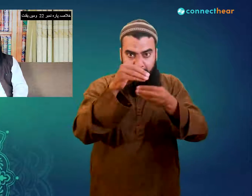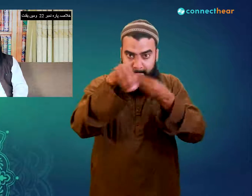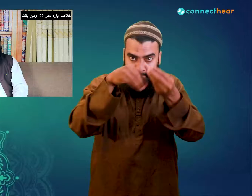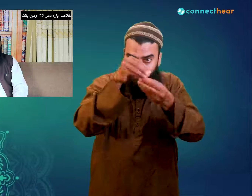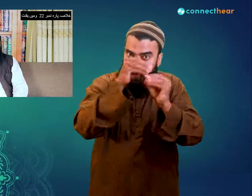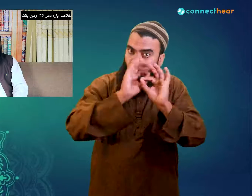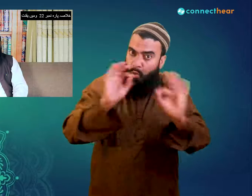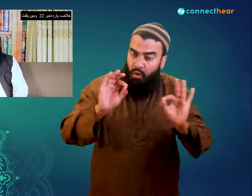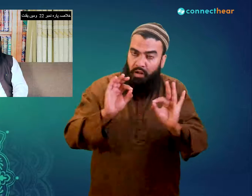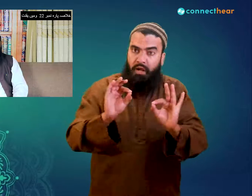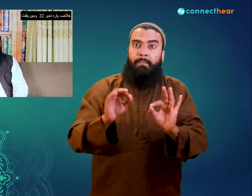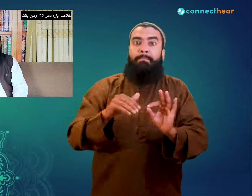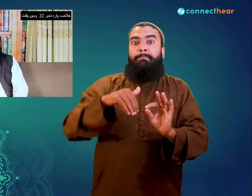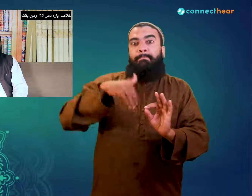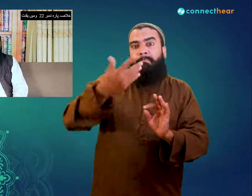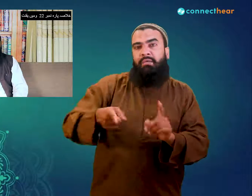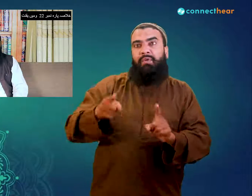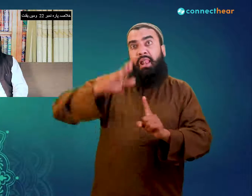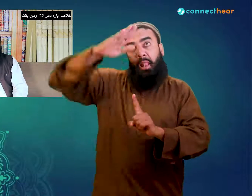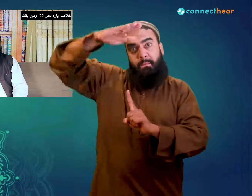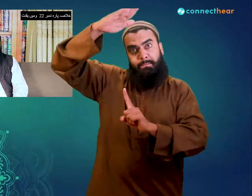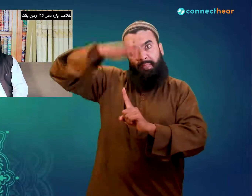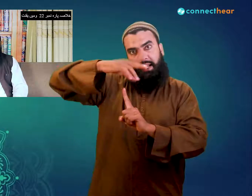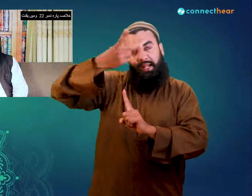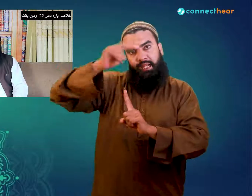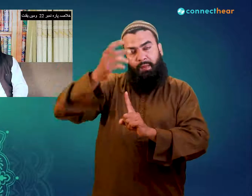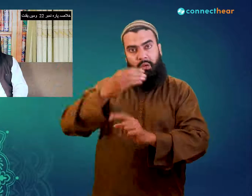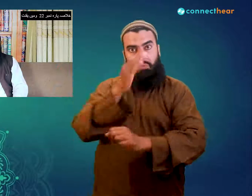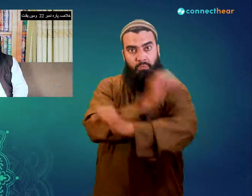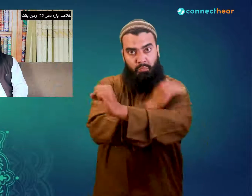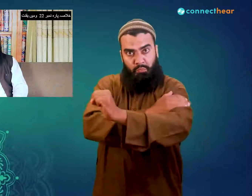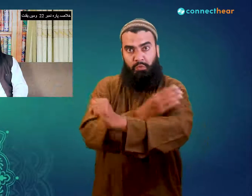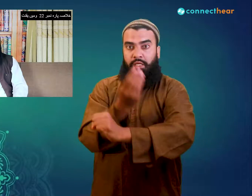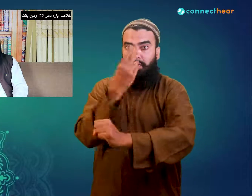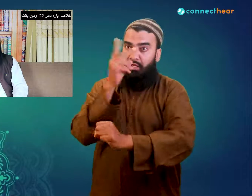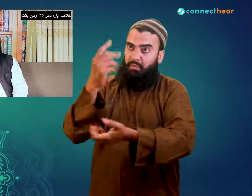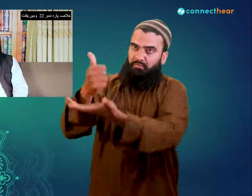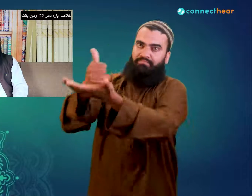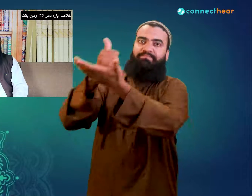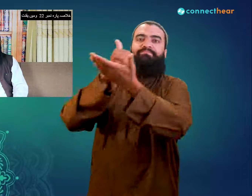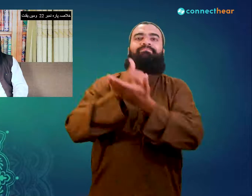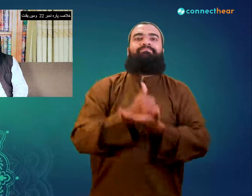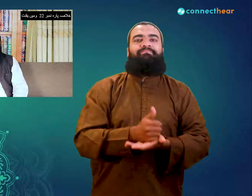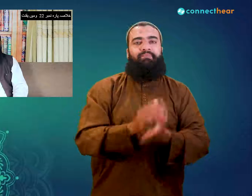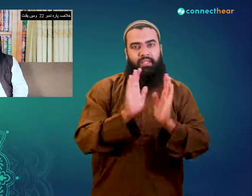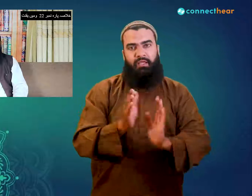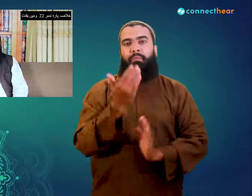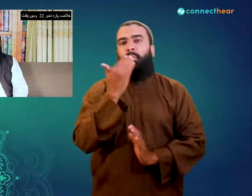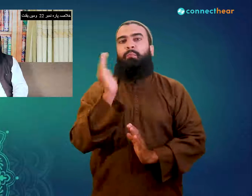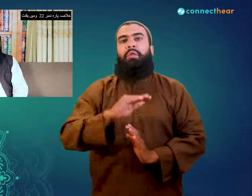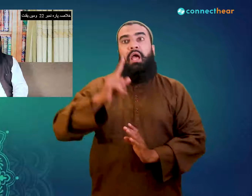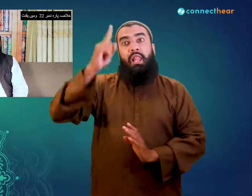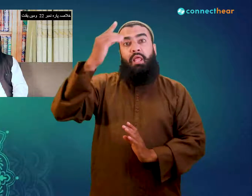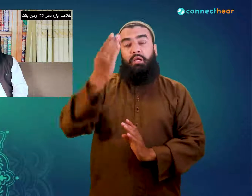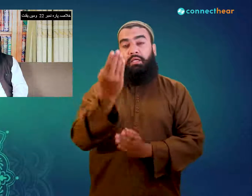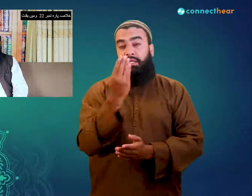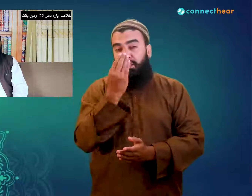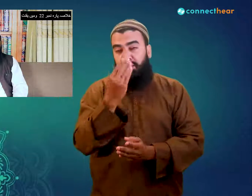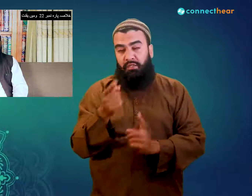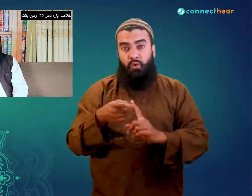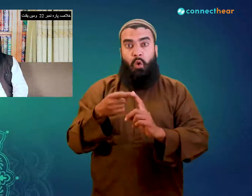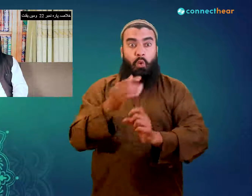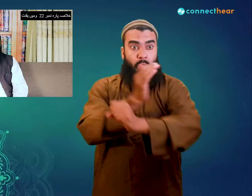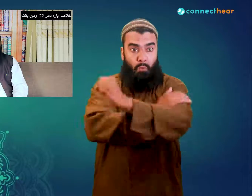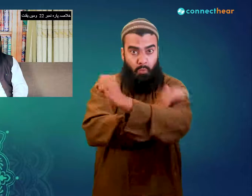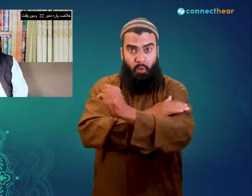پر جب عمل کیا جائے گا، ایمان اور عمل صالح کے تقاضوں پر جب عمل ہوگا تو اللہ کی طرف سے عزت،